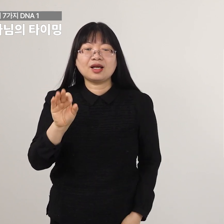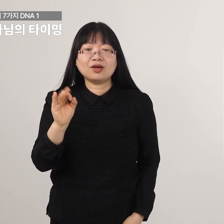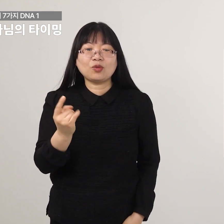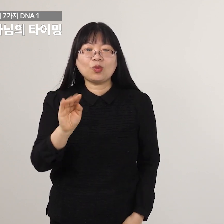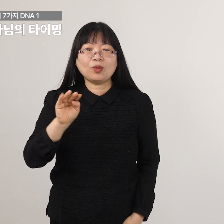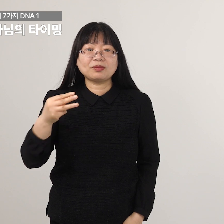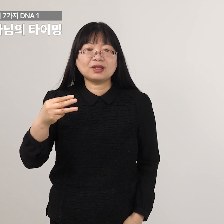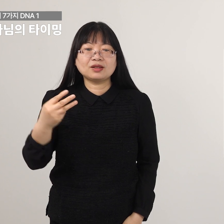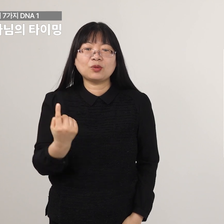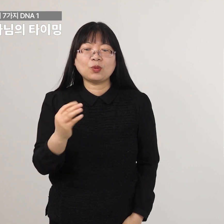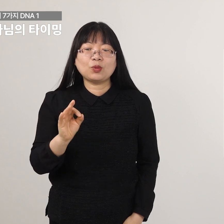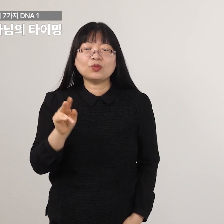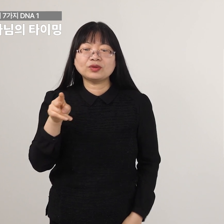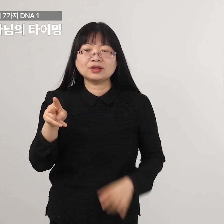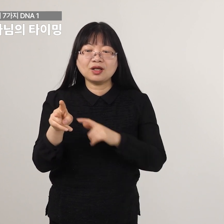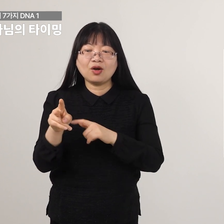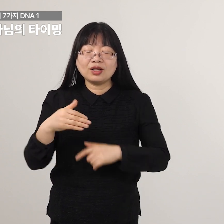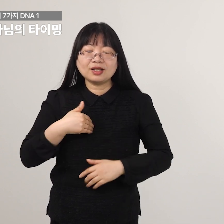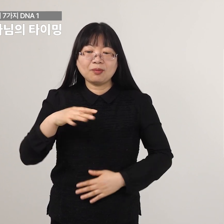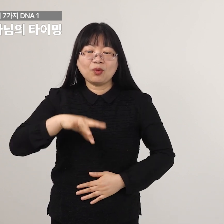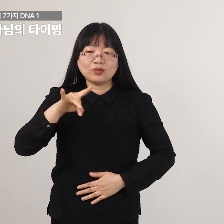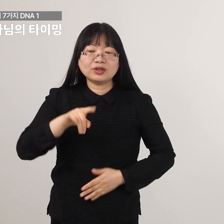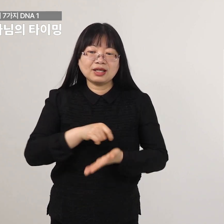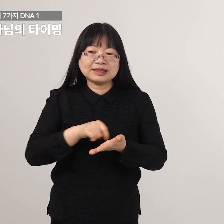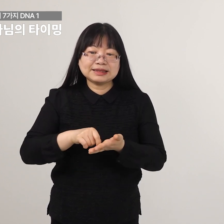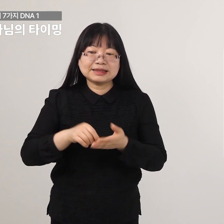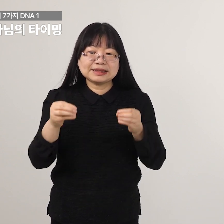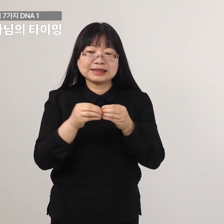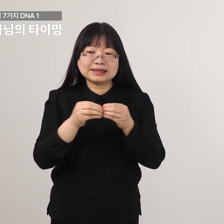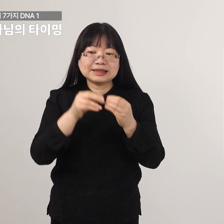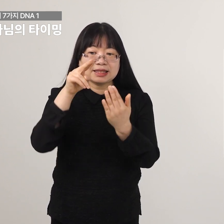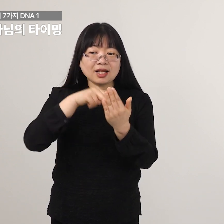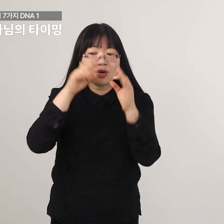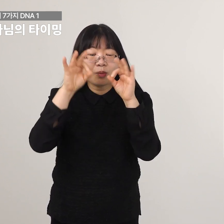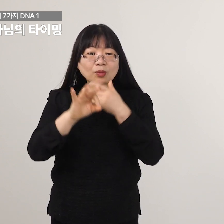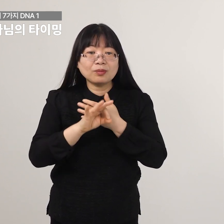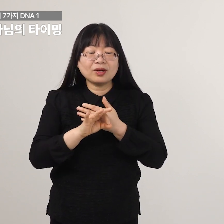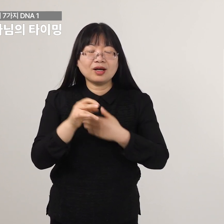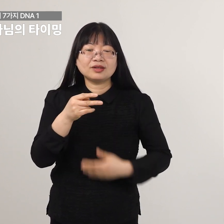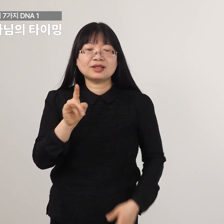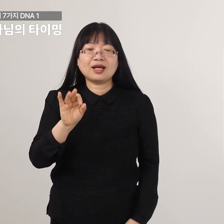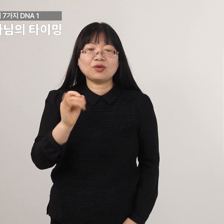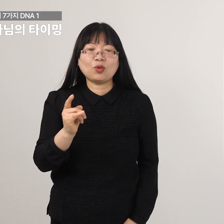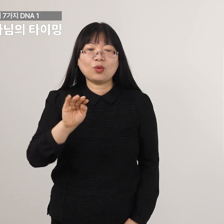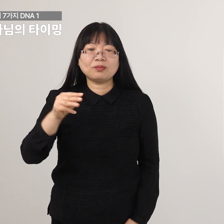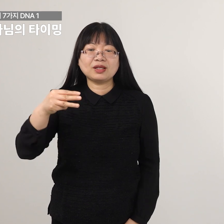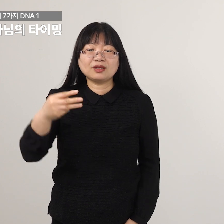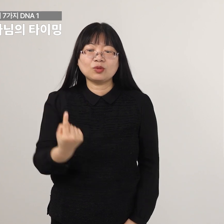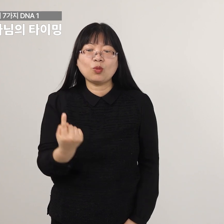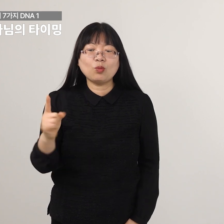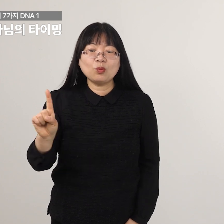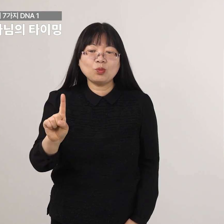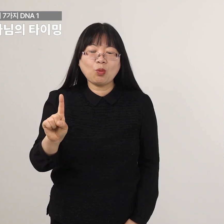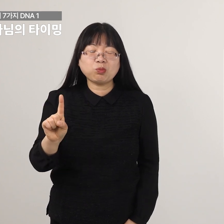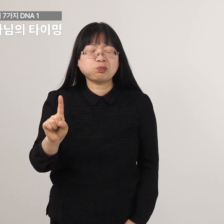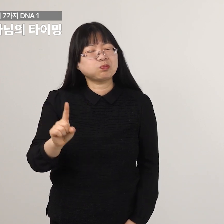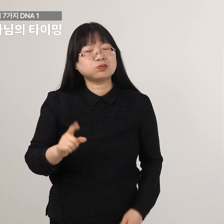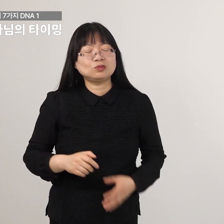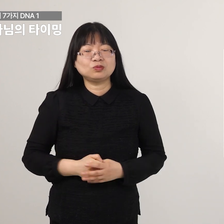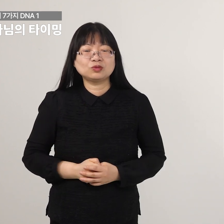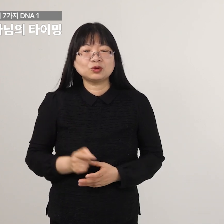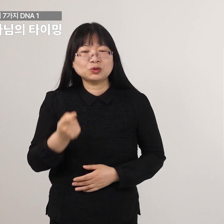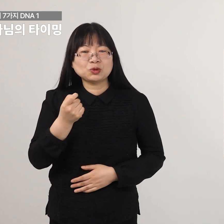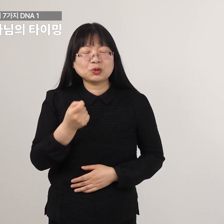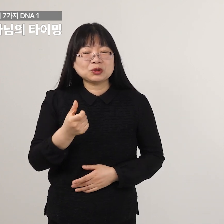데오빌로여 내가 먼저 쓴 글에는 이 데오빌로라는 사람이 굉장히 미스테리한